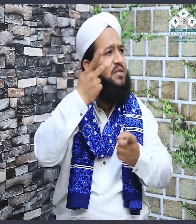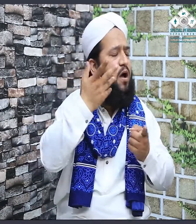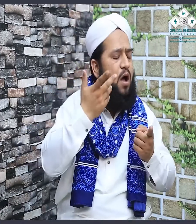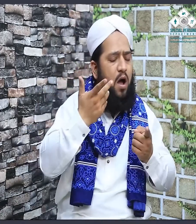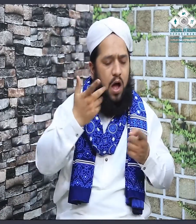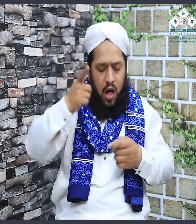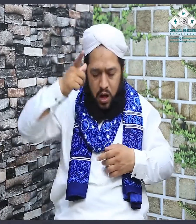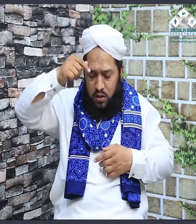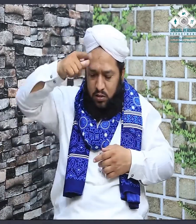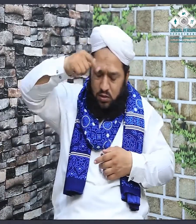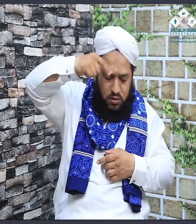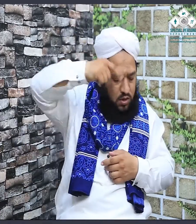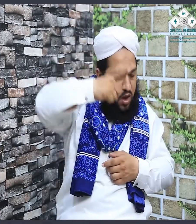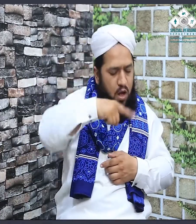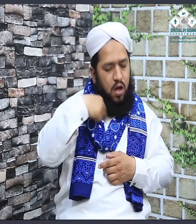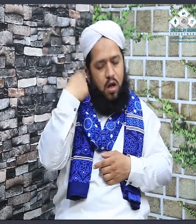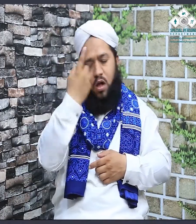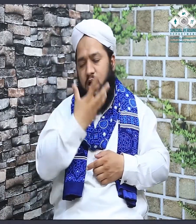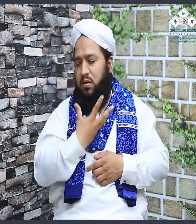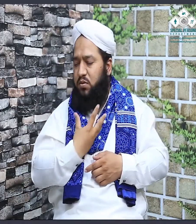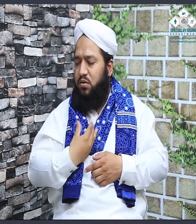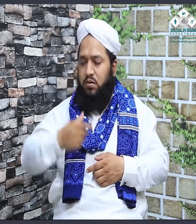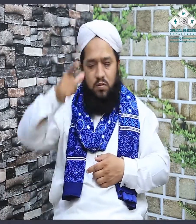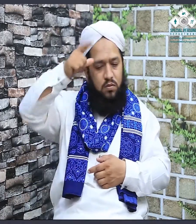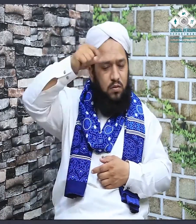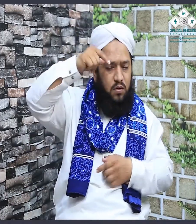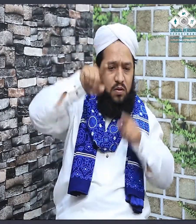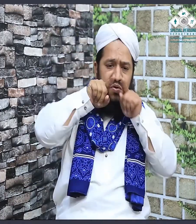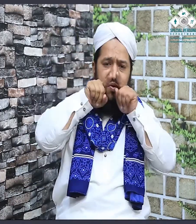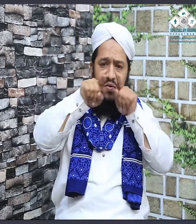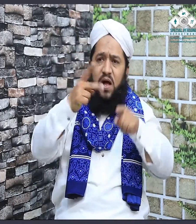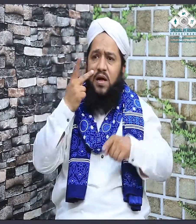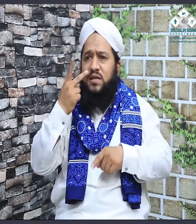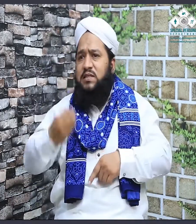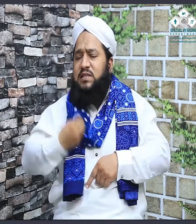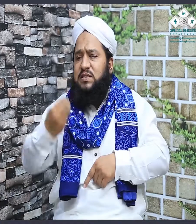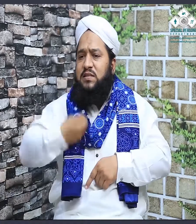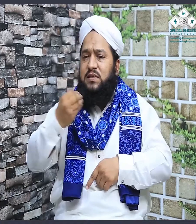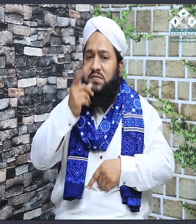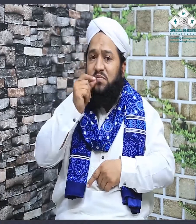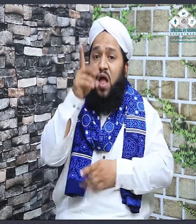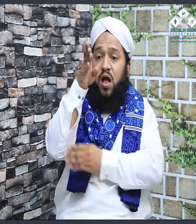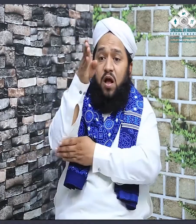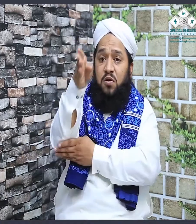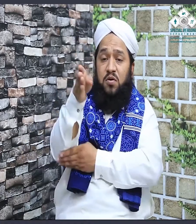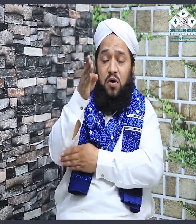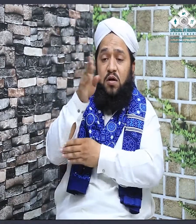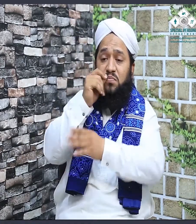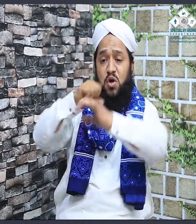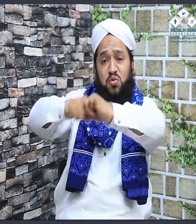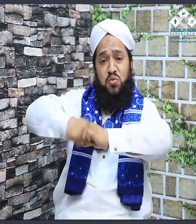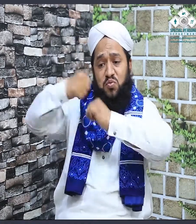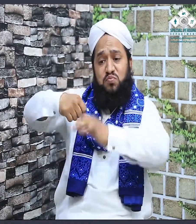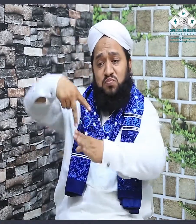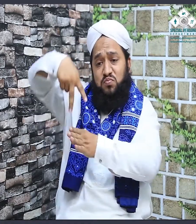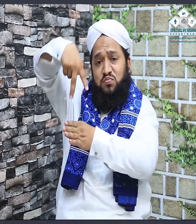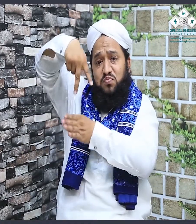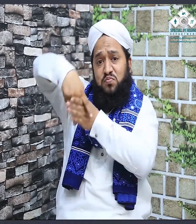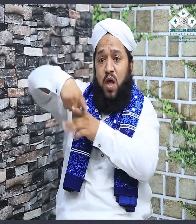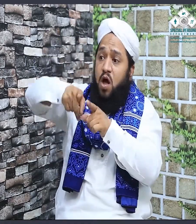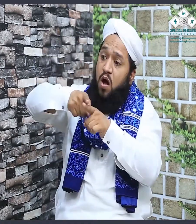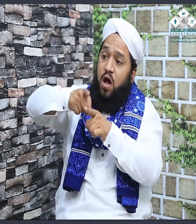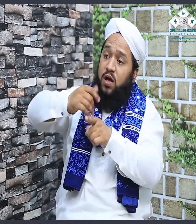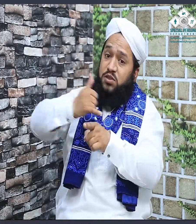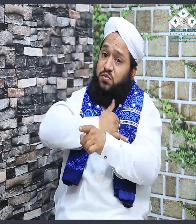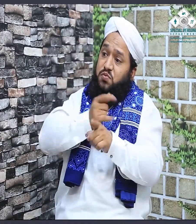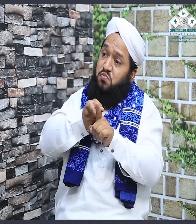سخت غمگین ہو گئے, سیڈ ہو گئے, اور آپ نے ٹڈی کو دیکھنے کے لیے ایک سوار جو ہے, ہاں ایک ہارس رائڈر کو یمن کی